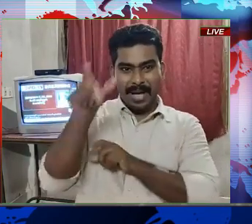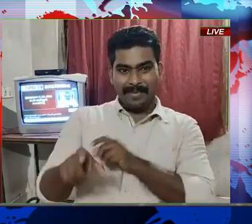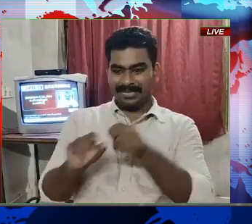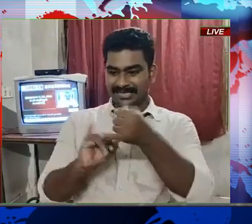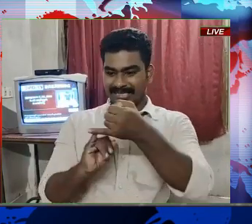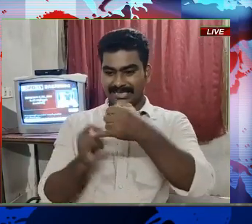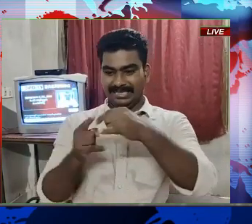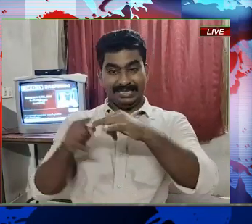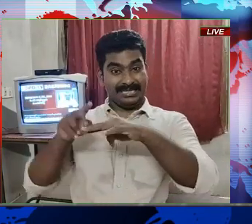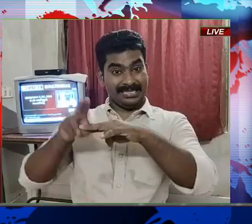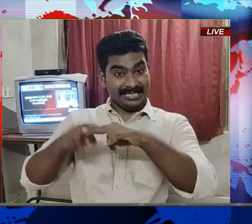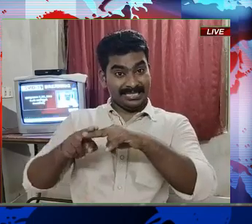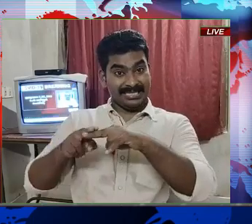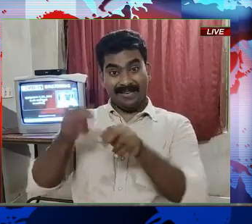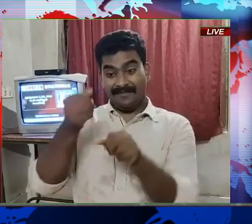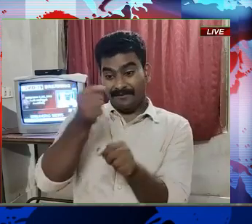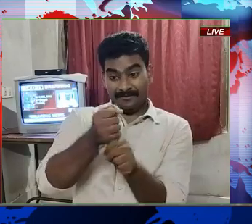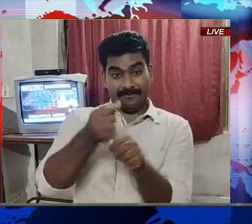ഡ്യൂട്ടി നിർവഹിച്ചുകൊണ്ടിരിക്കുന്ന